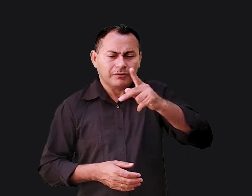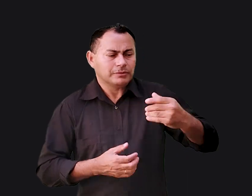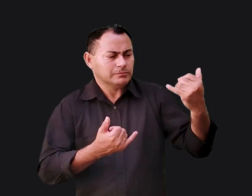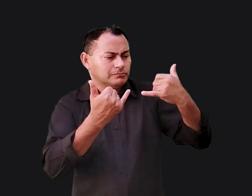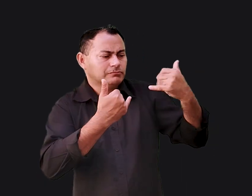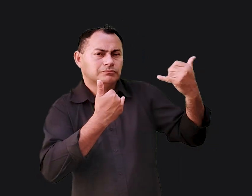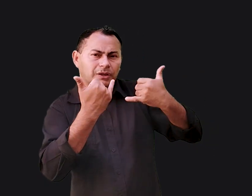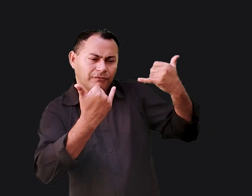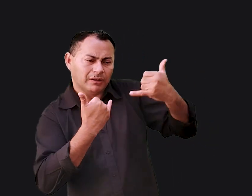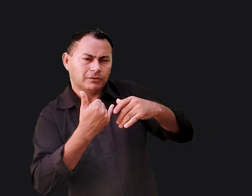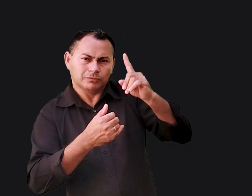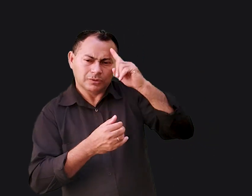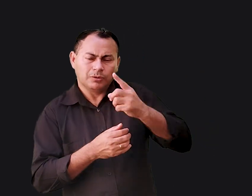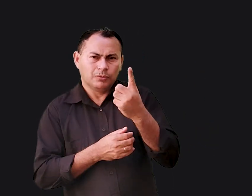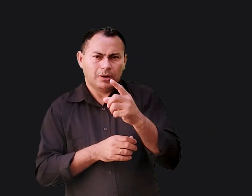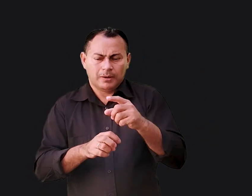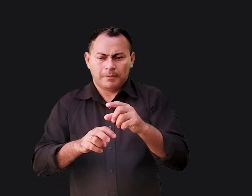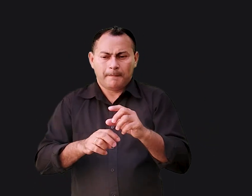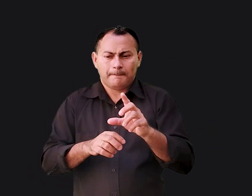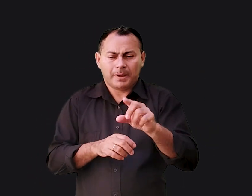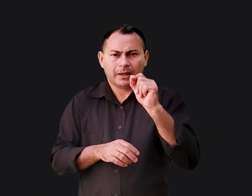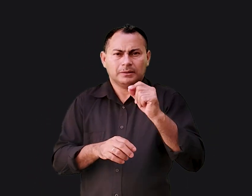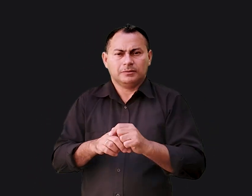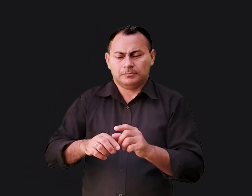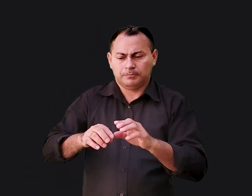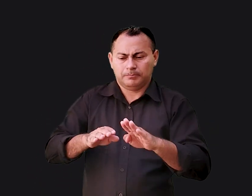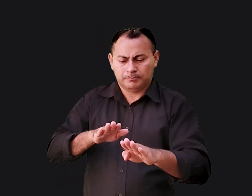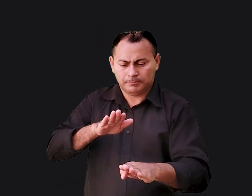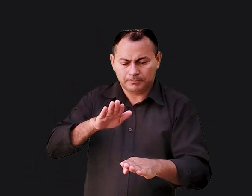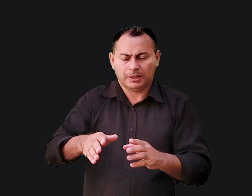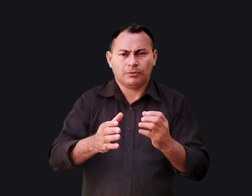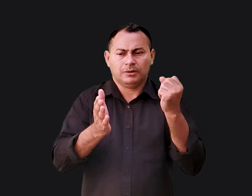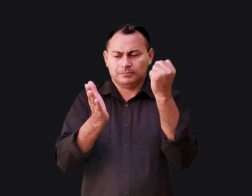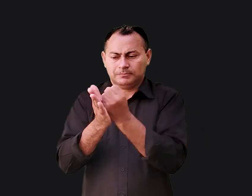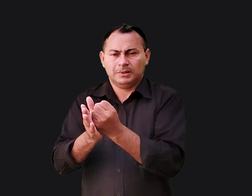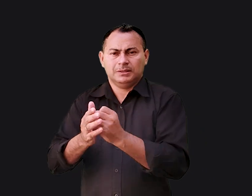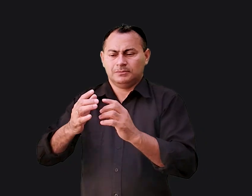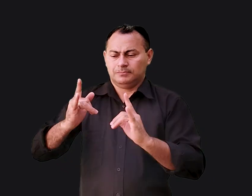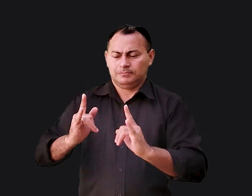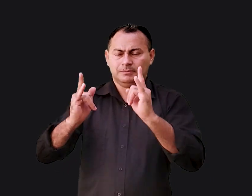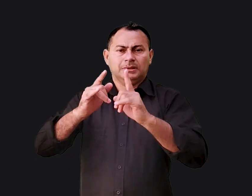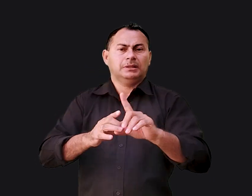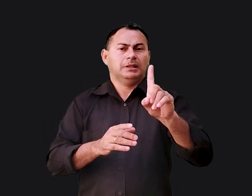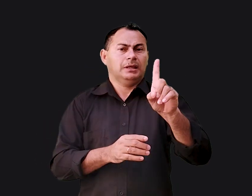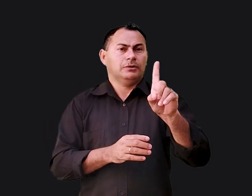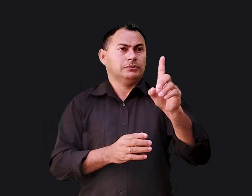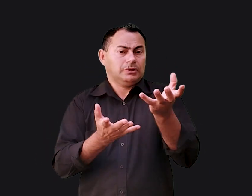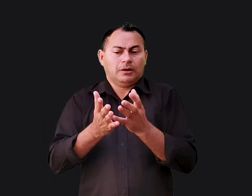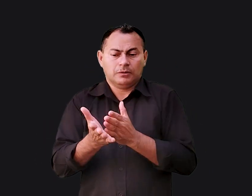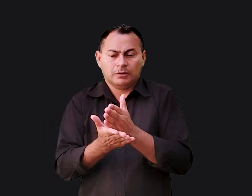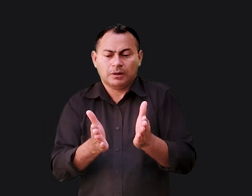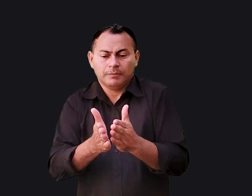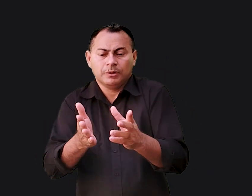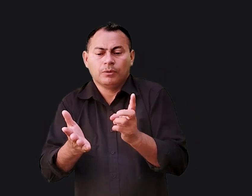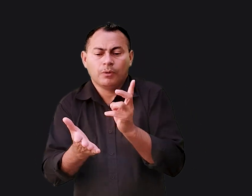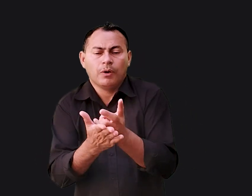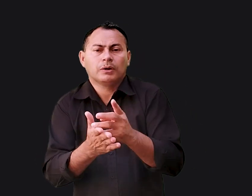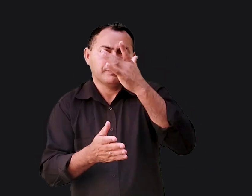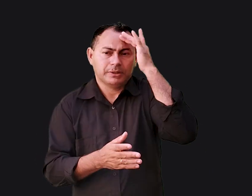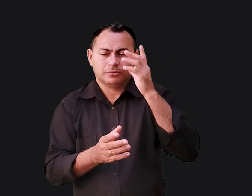me disse que uma pegada é como se fosse uma sepultura. Deus não quer você andando em cima do caminho de outra pessoa. Quando